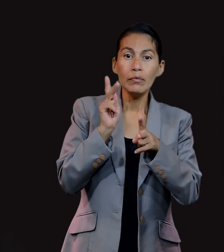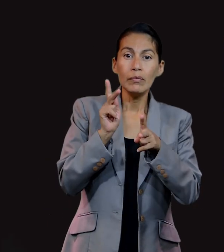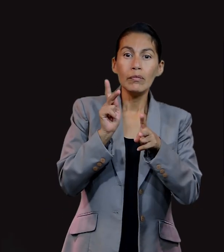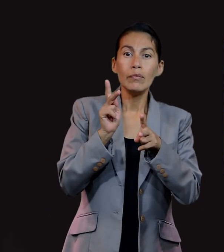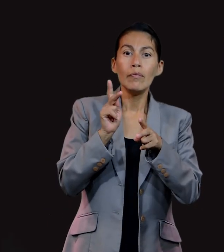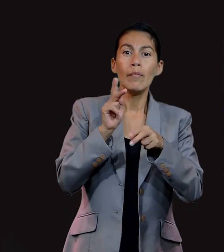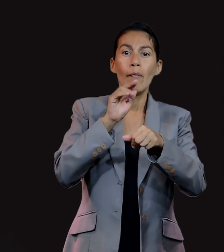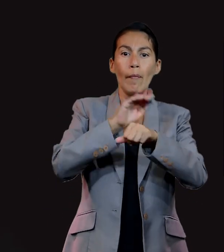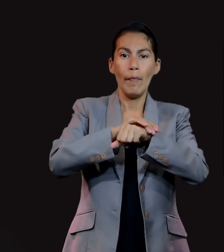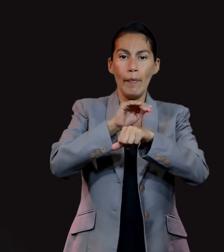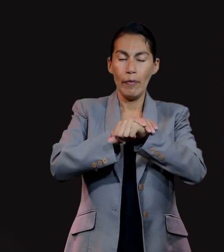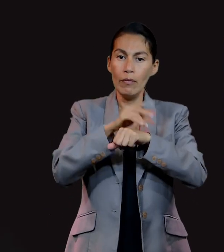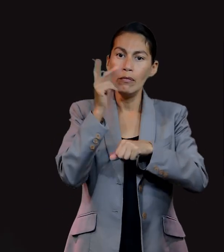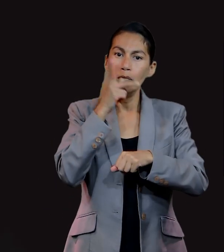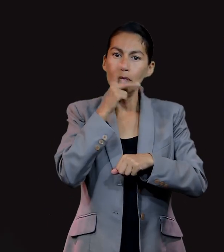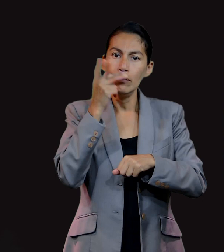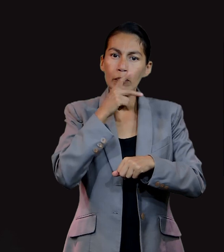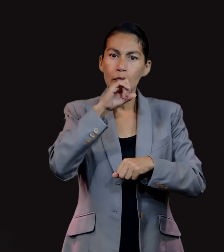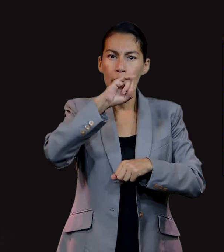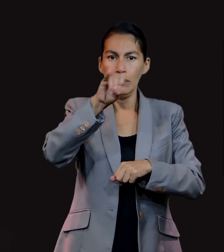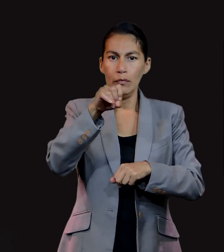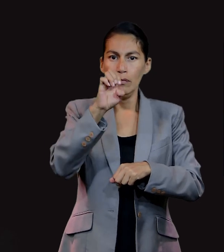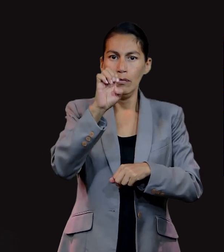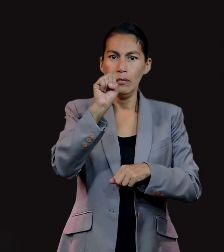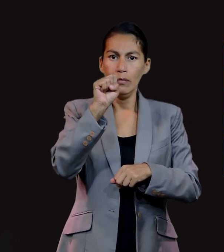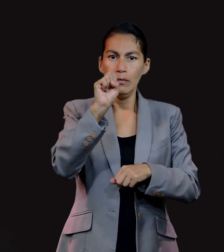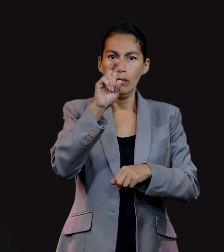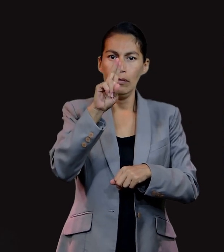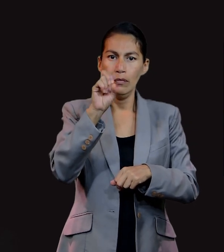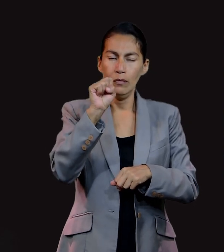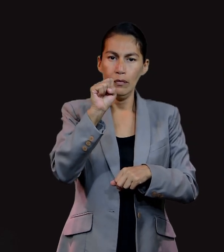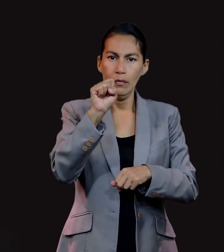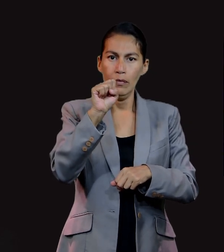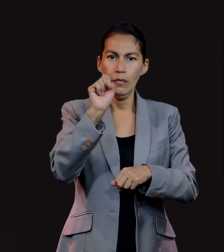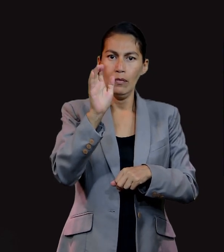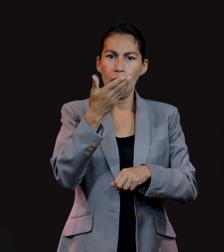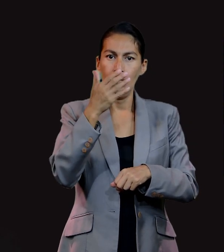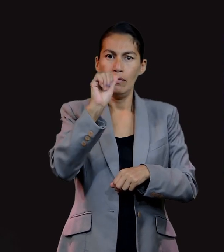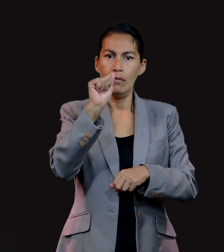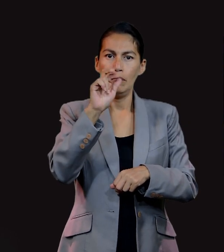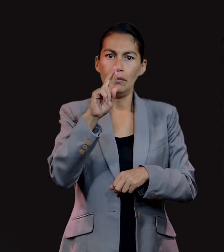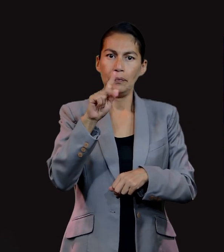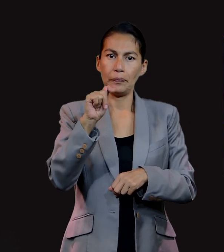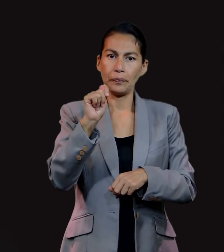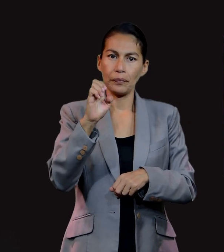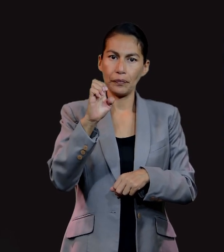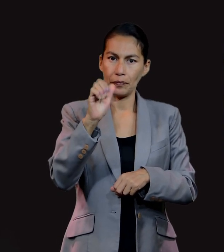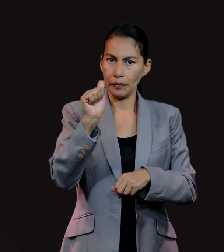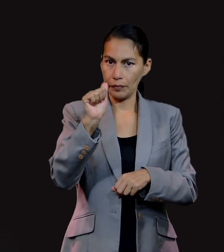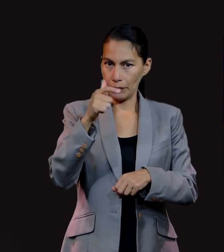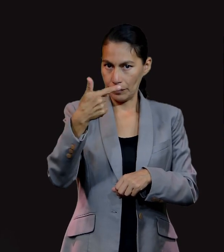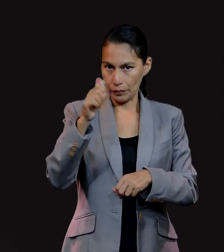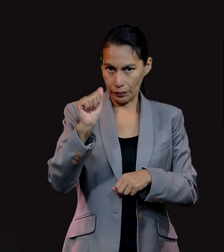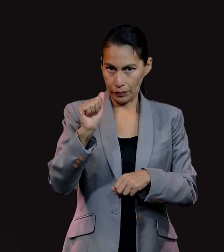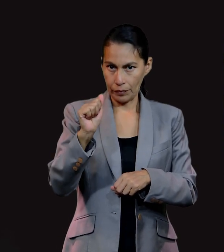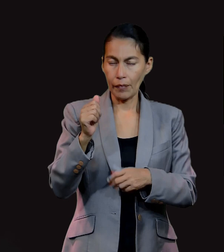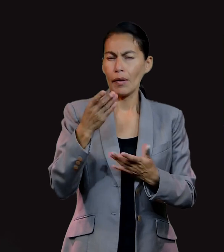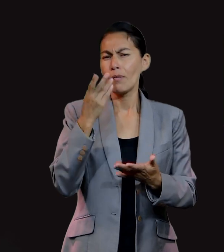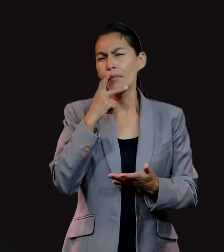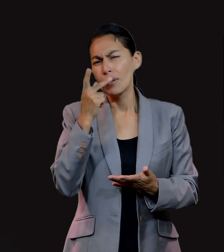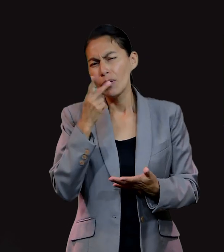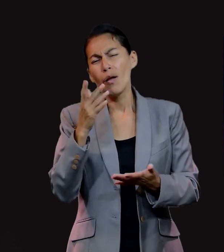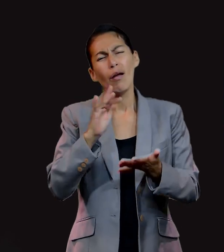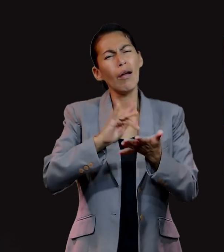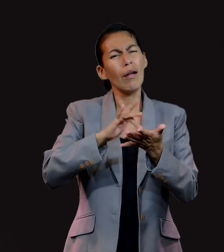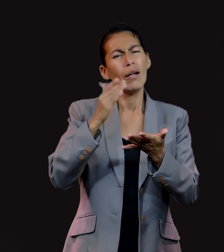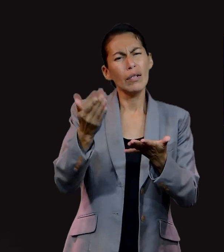a platicar con nuestro amigo Pastor Jesús Arteaga. Gracias Pastor por estar